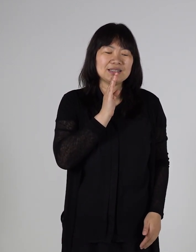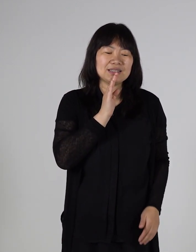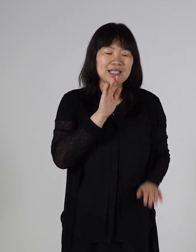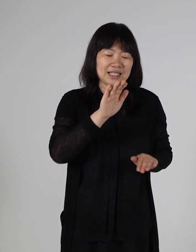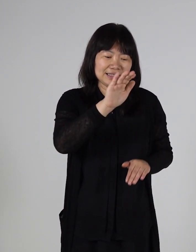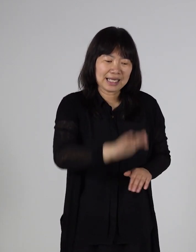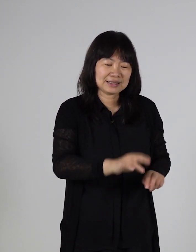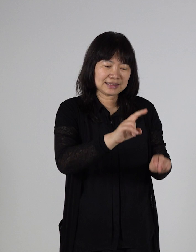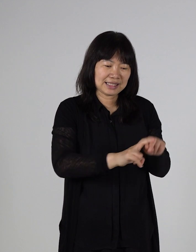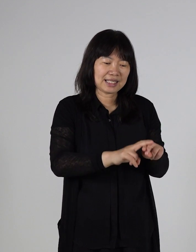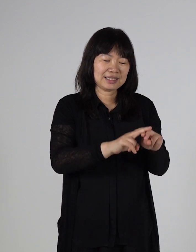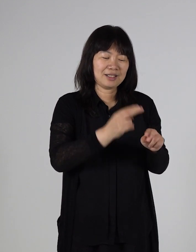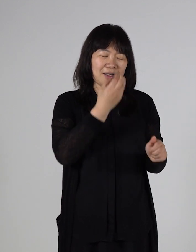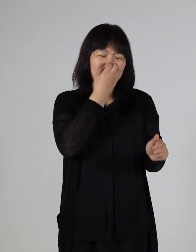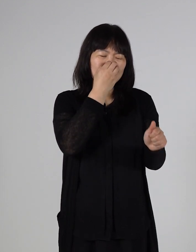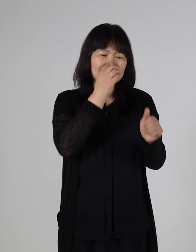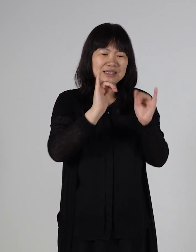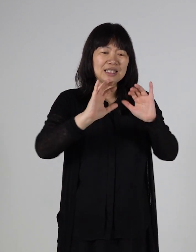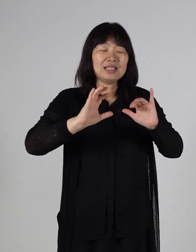그러니까